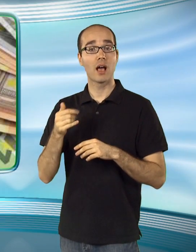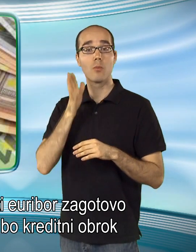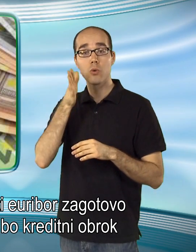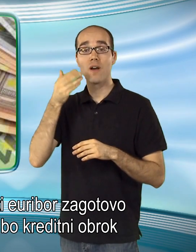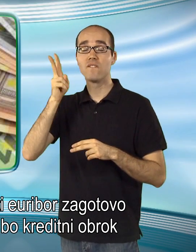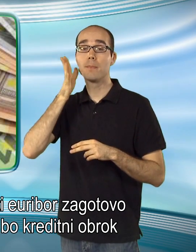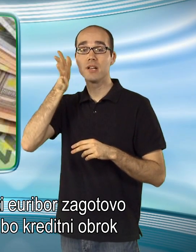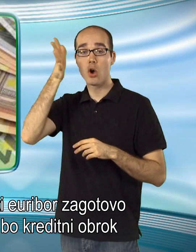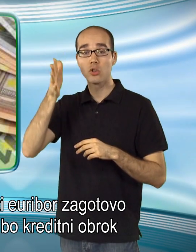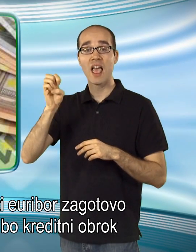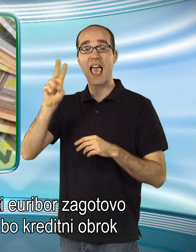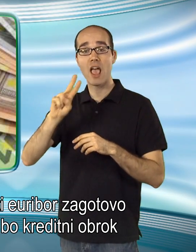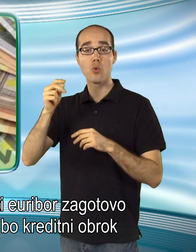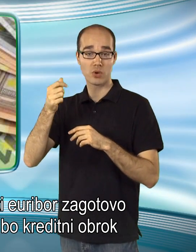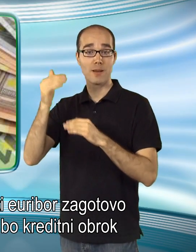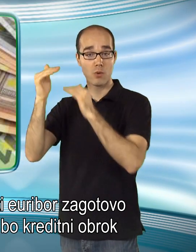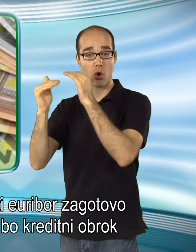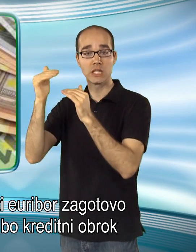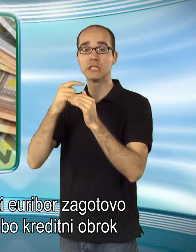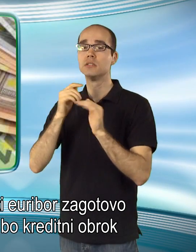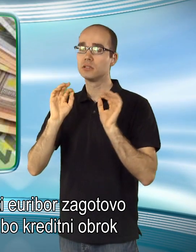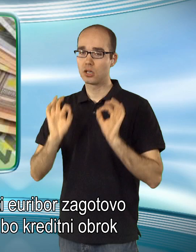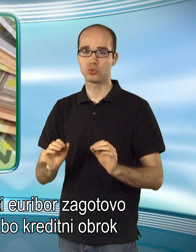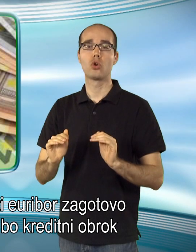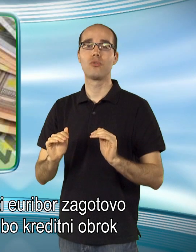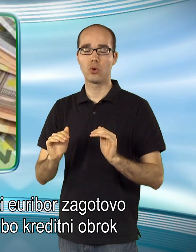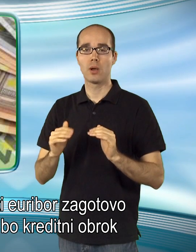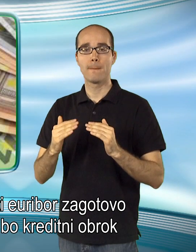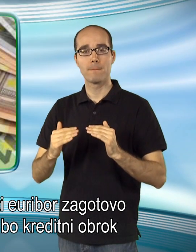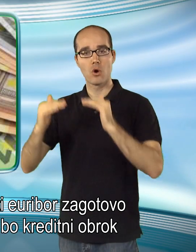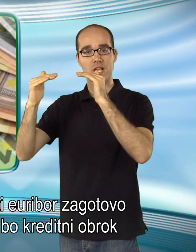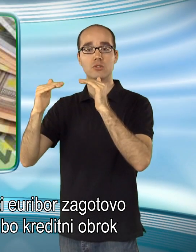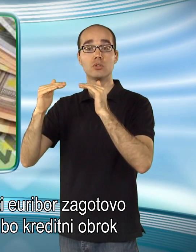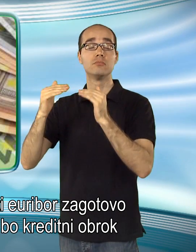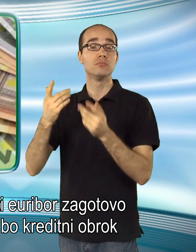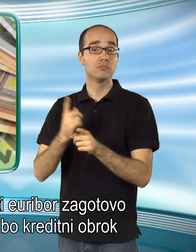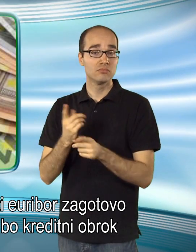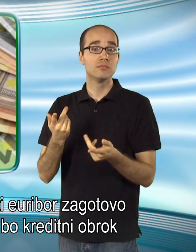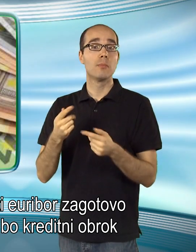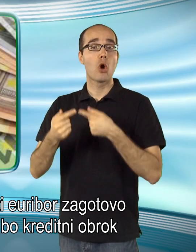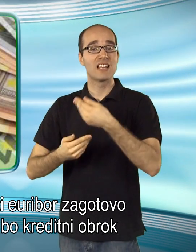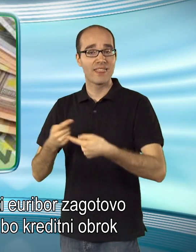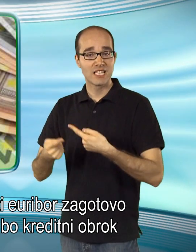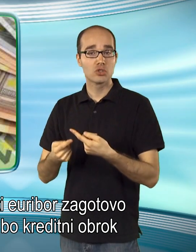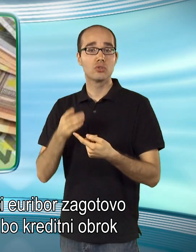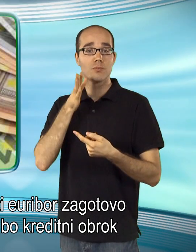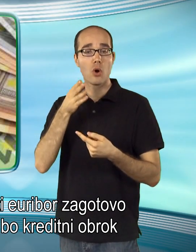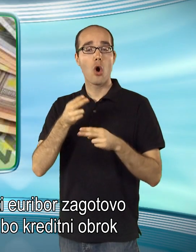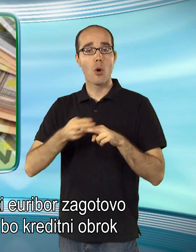povečal. Posledično bo kreditni obrok v prihodnje višji kot sedaj, zato naj se ne zadolžijo do skrajne meje